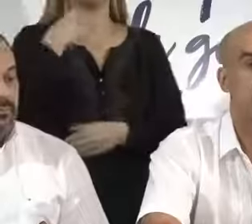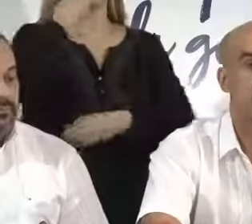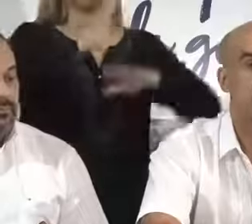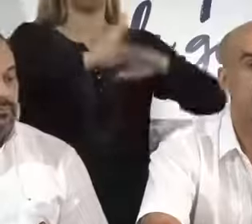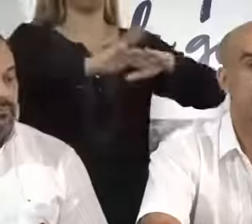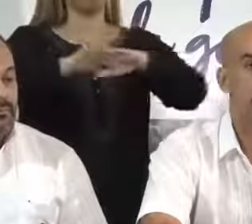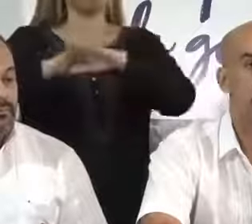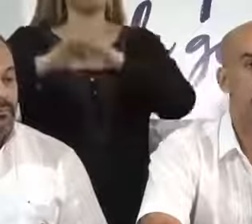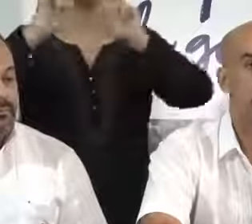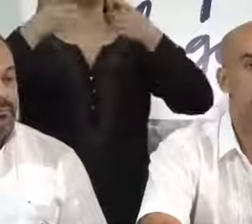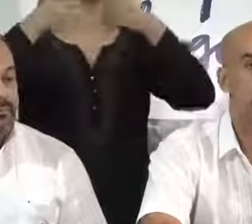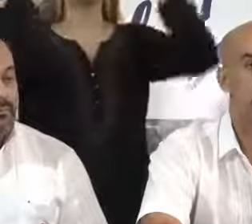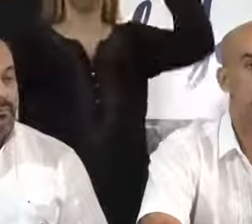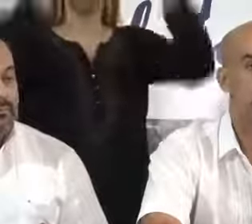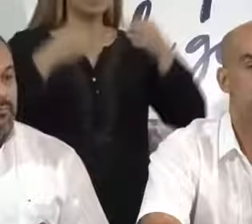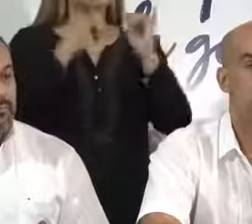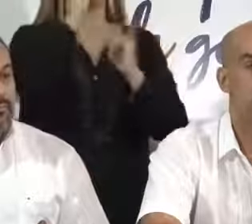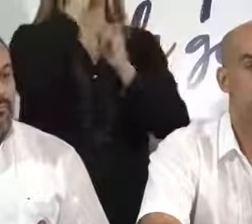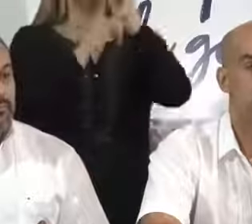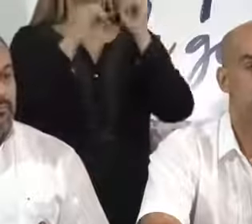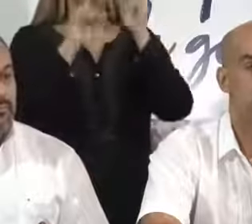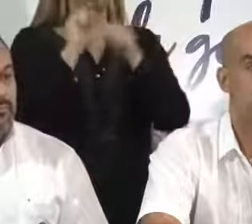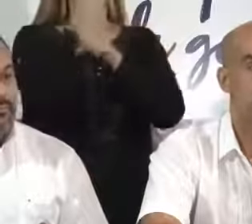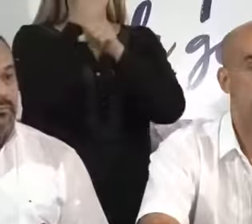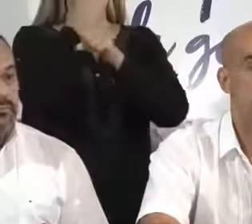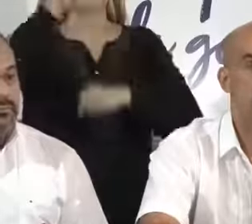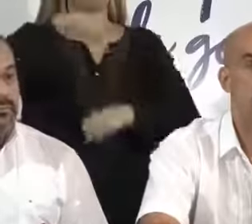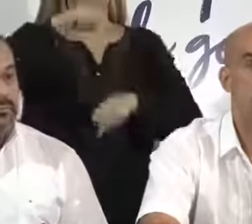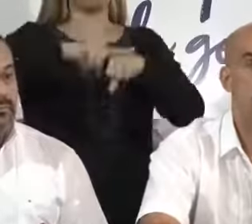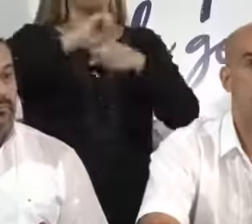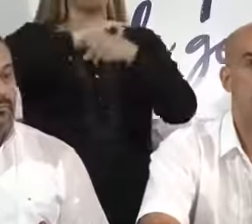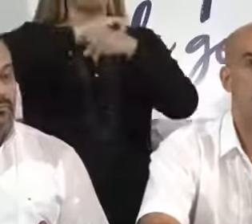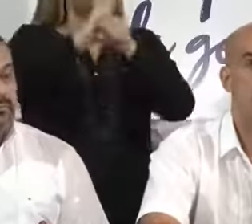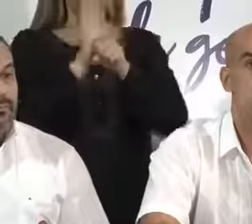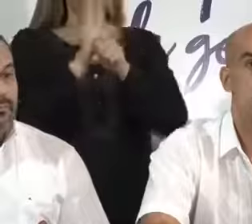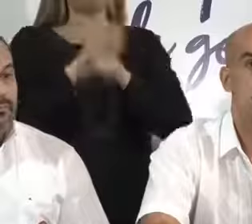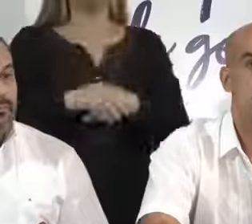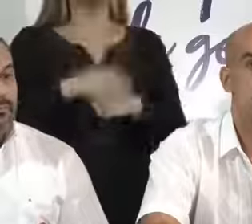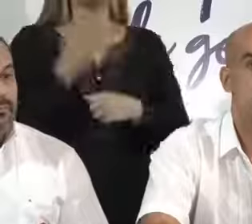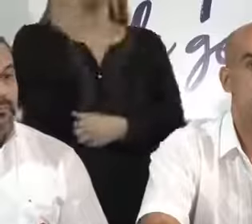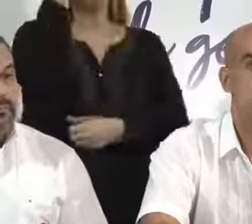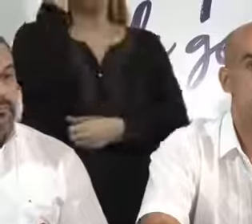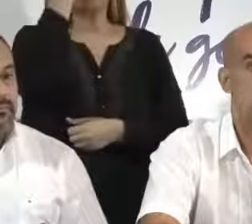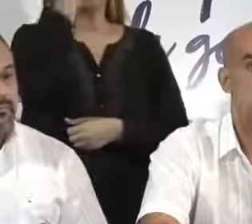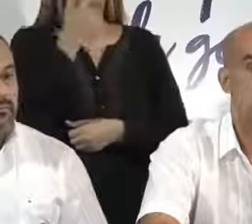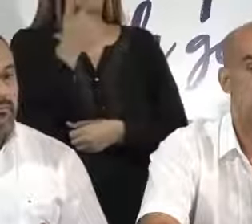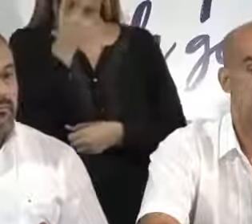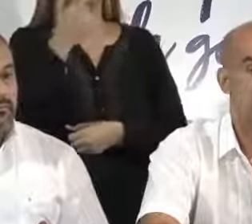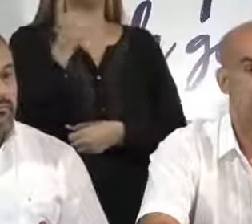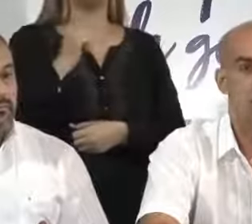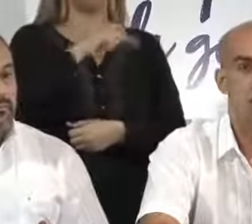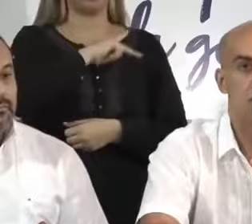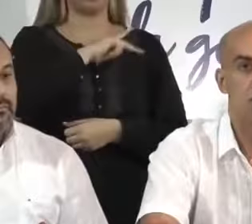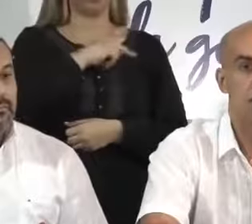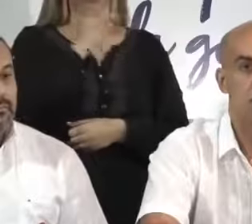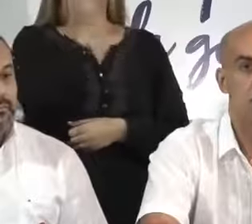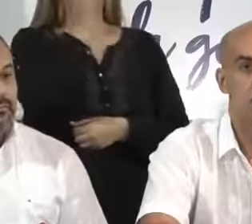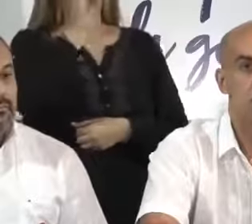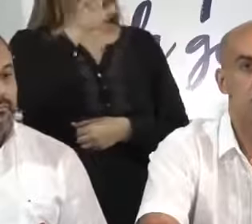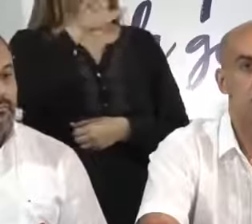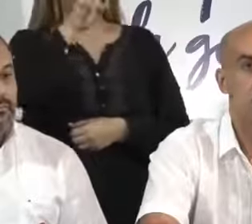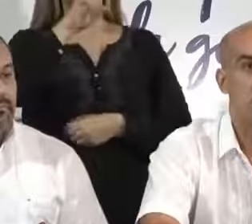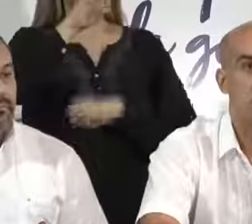efectivamente y confirmar el primer caso de coronavirus en el Paraguay. Se trata de un adulto joven, 32 años de